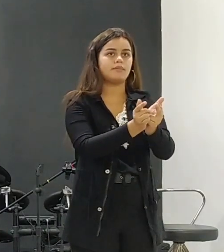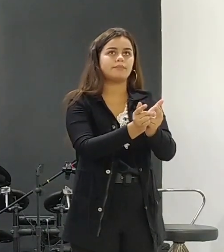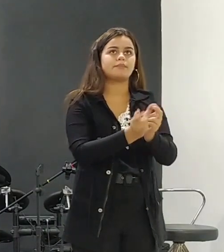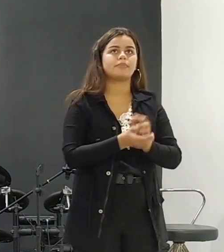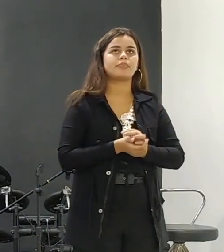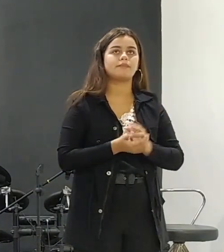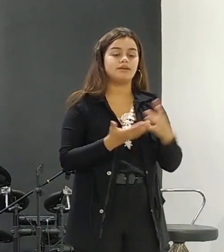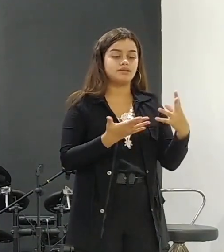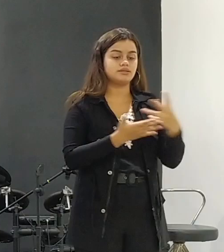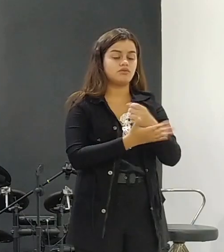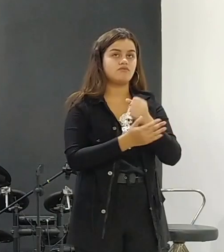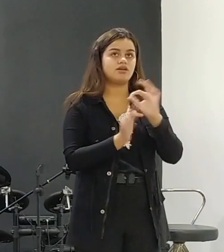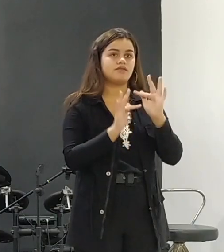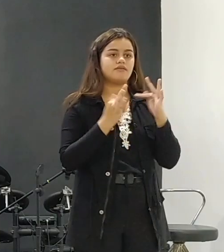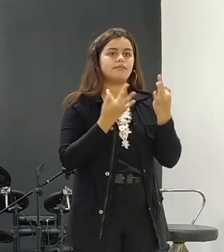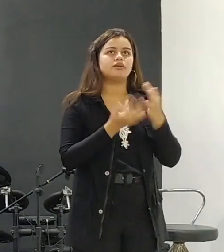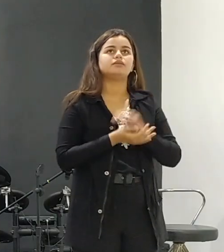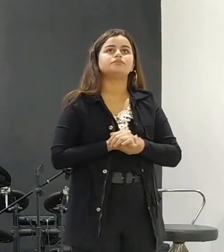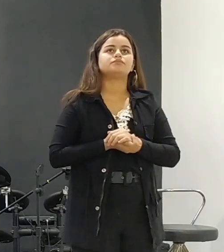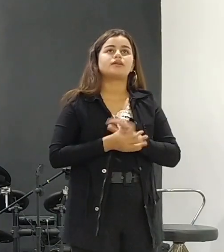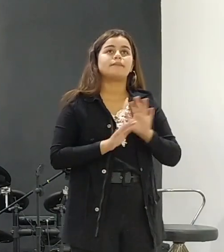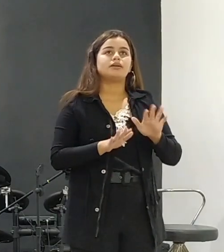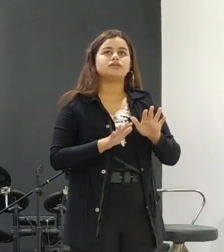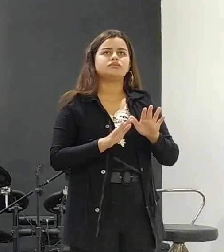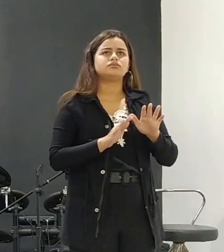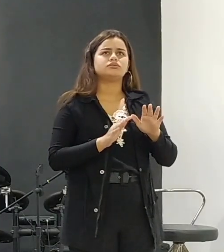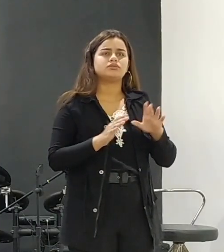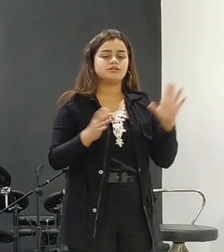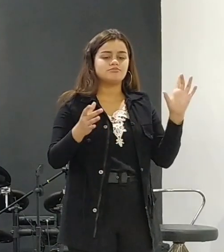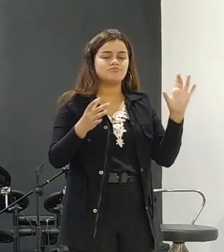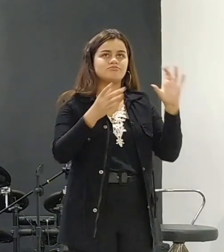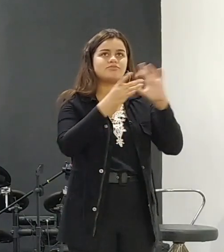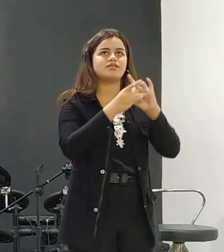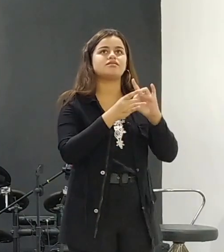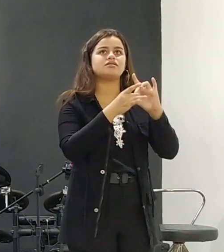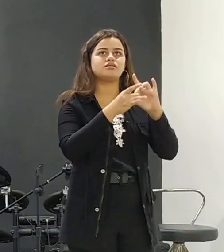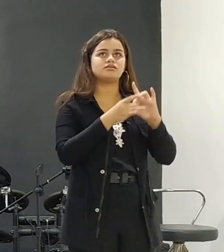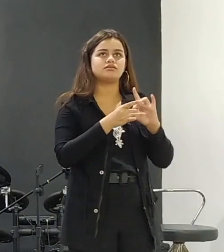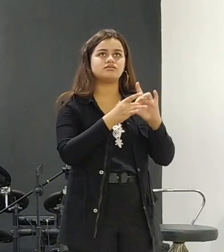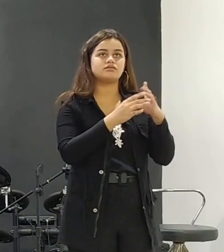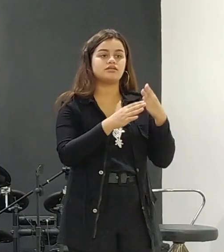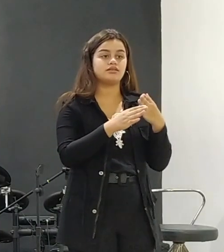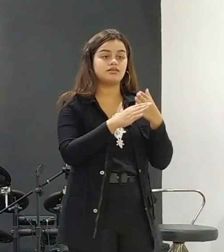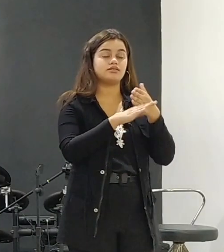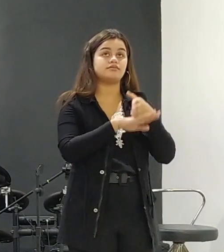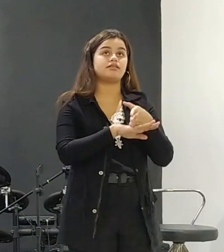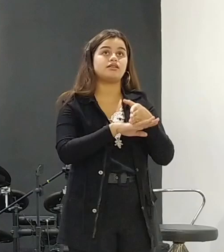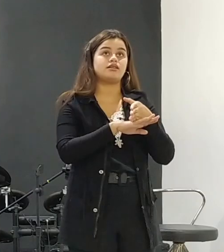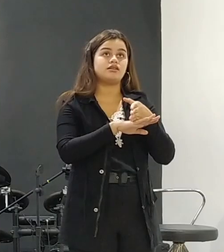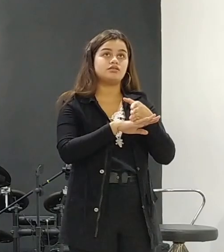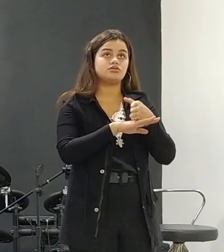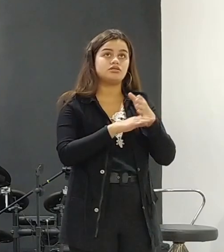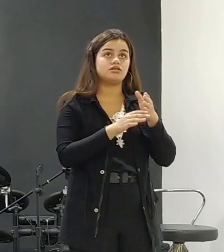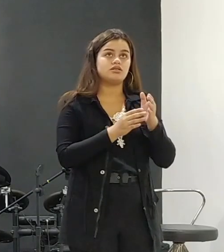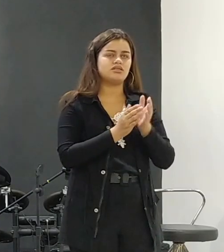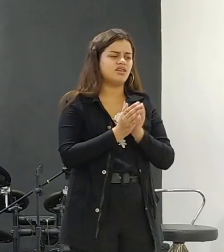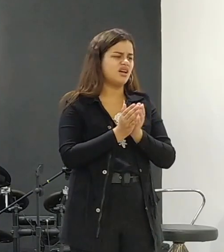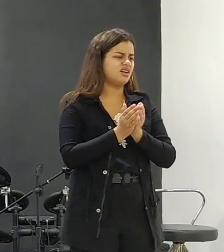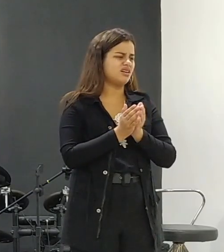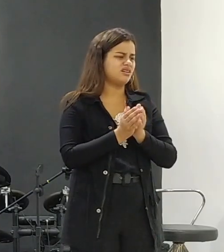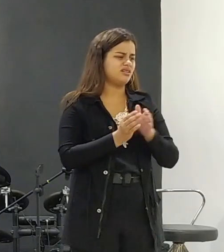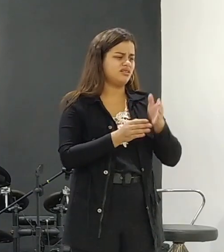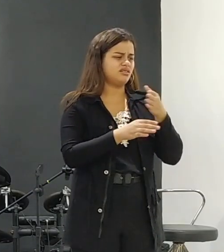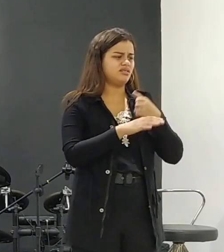a sua família. Diz assim: mas contigo estabelecerei a minha aliança, e entrarás